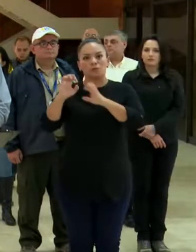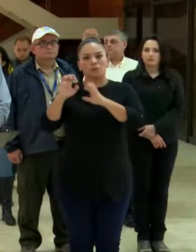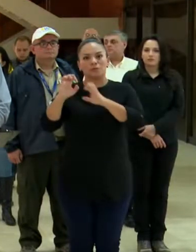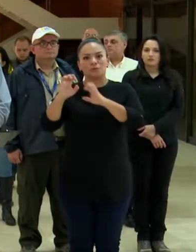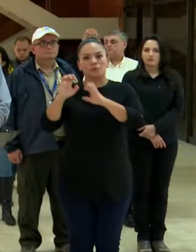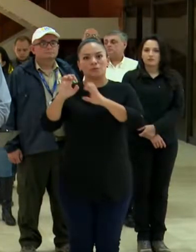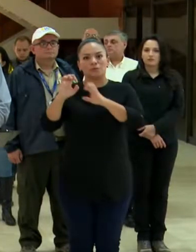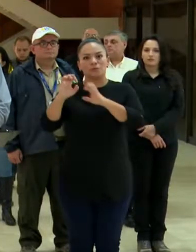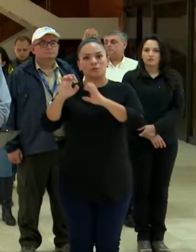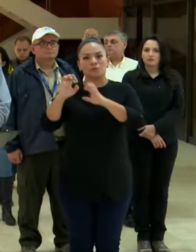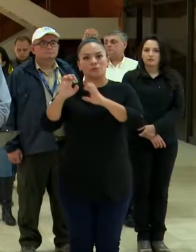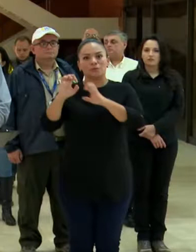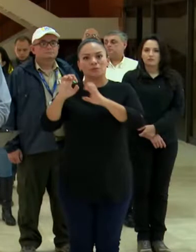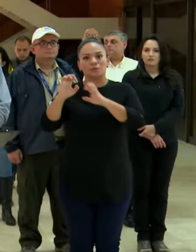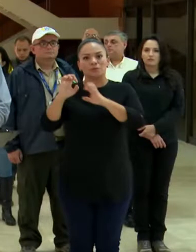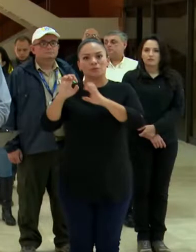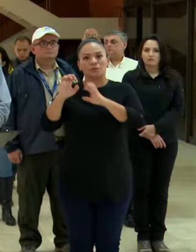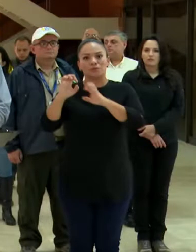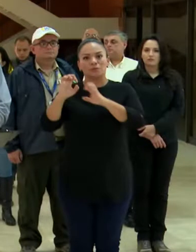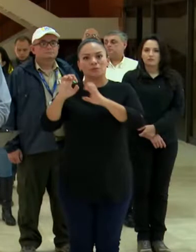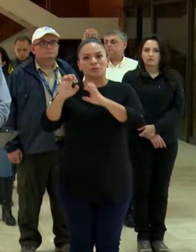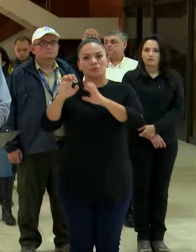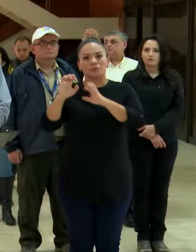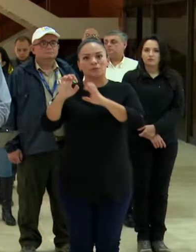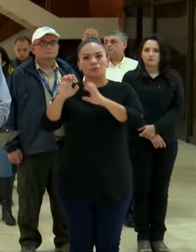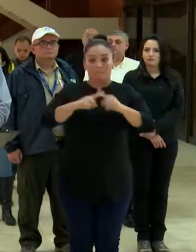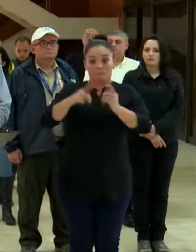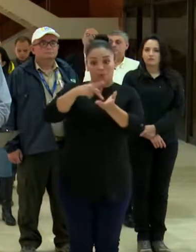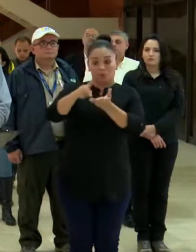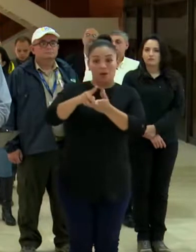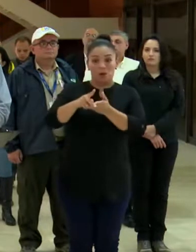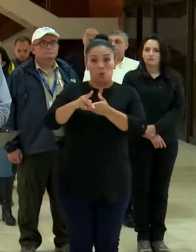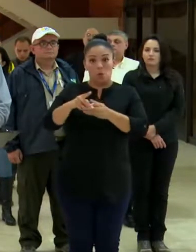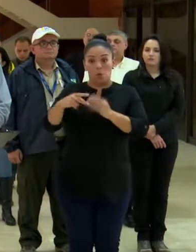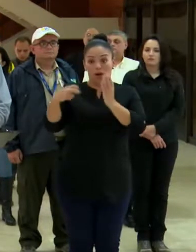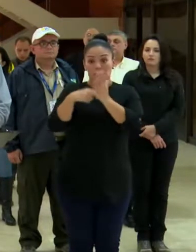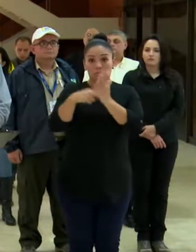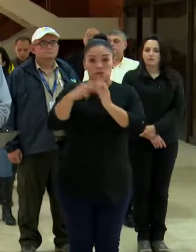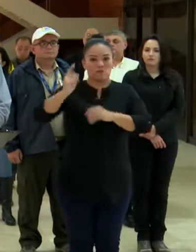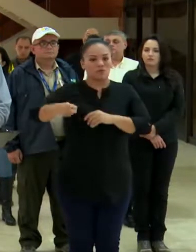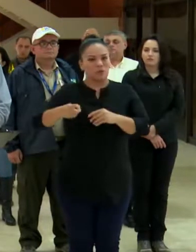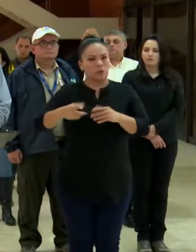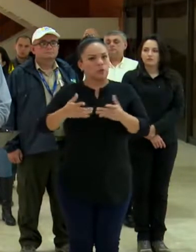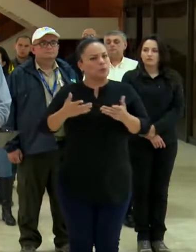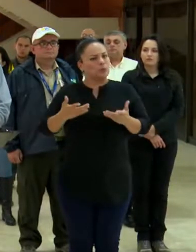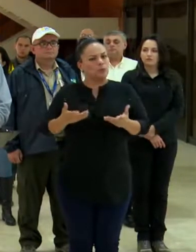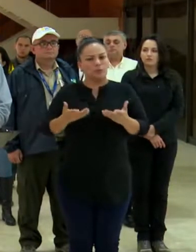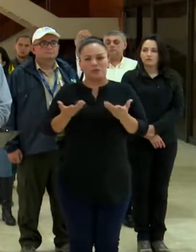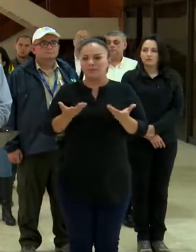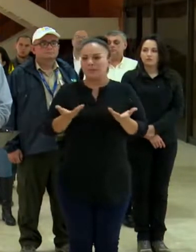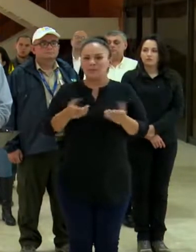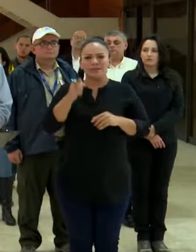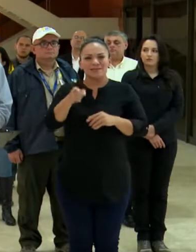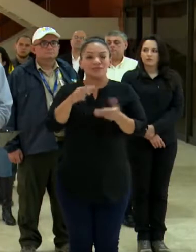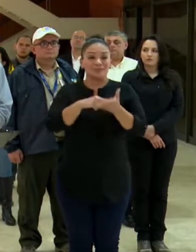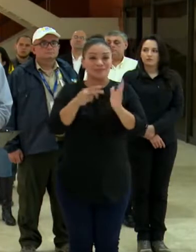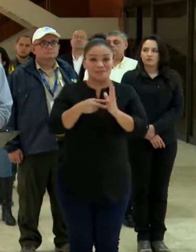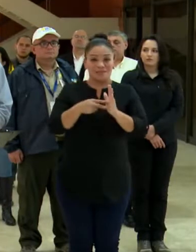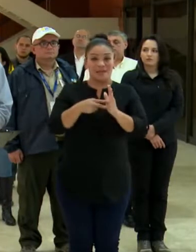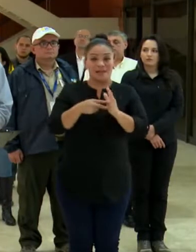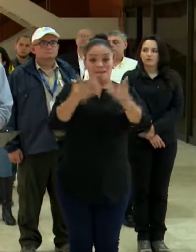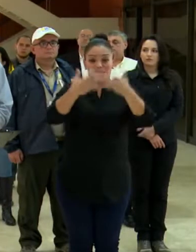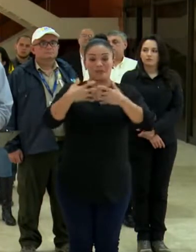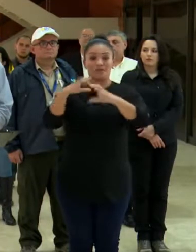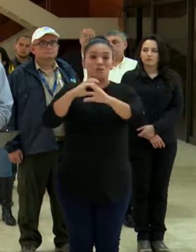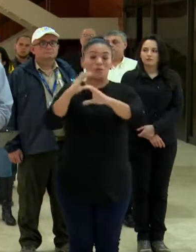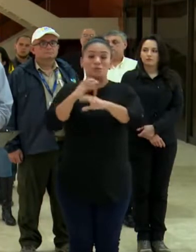más accesible. De toda suerte, si impulsan un pago electrónico forzado, tal y como el que quieren impulsar, vamos a terminar con cada autobusero